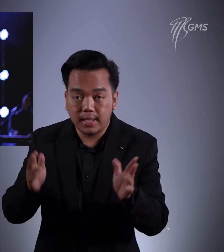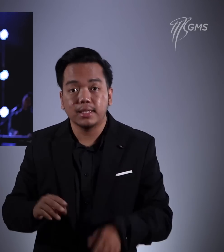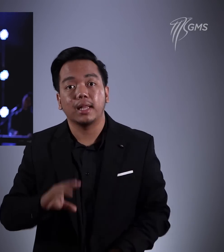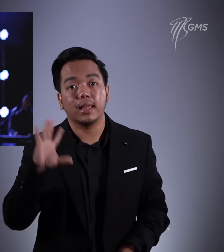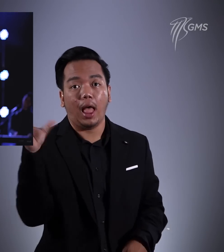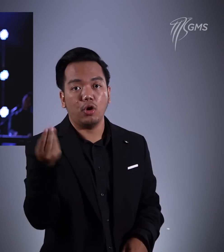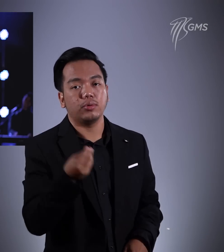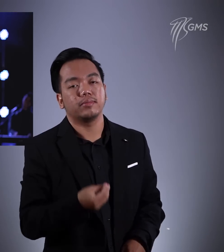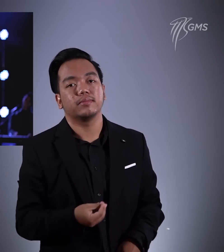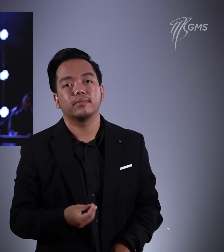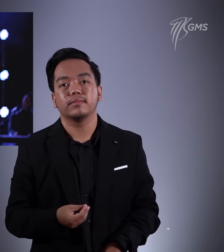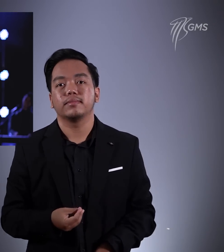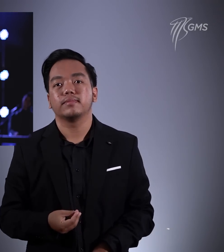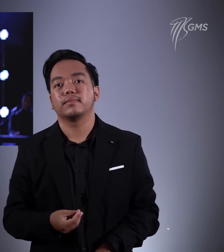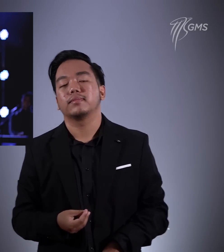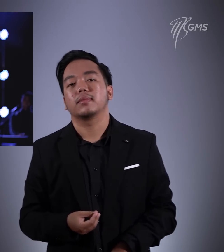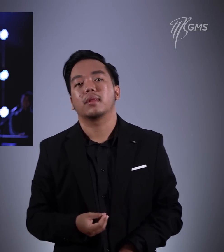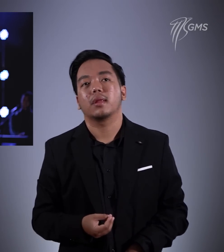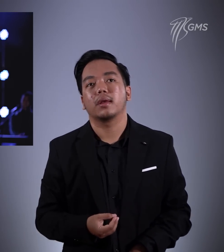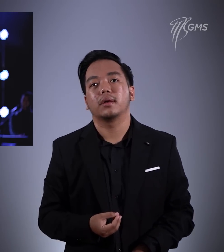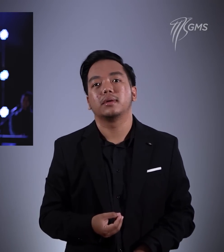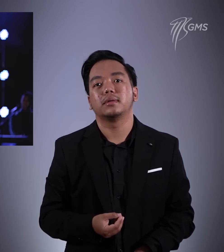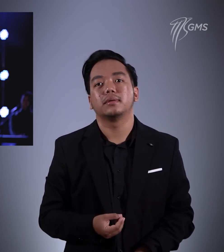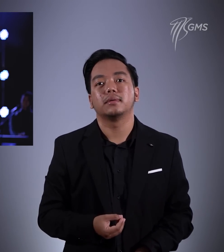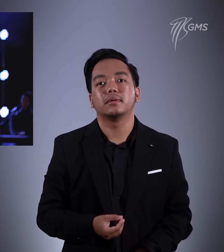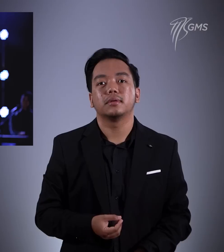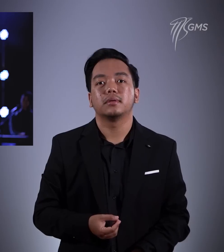lintasan tahun. May my relationship and fellowship with you be made alive